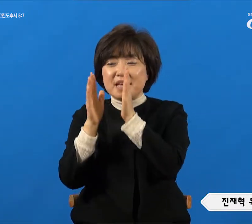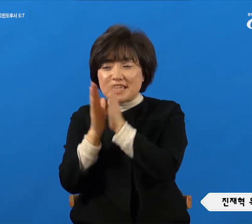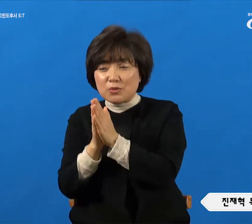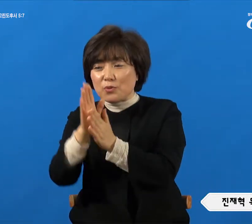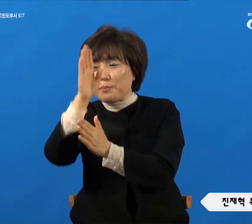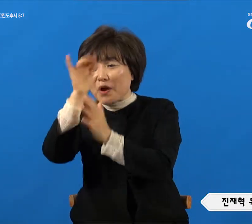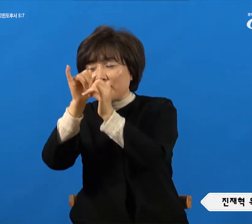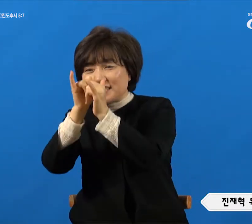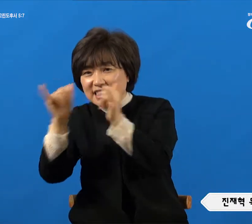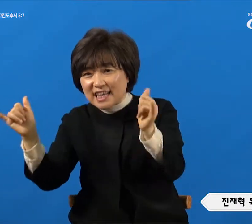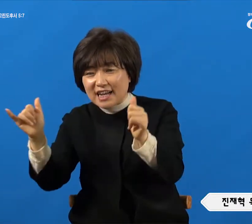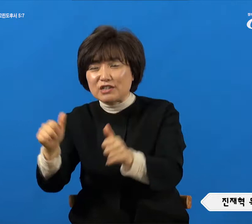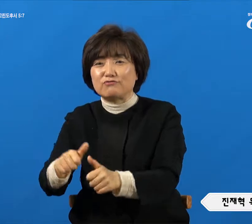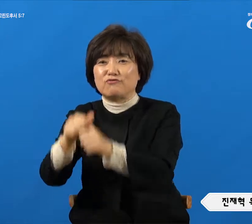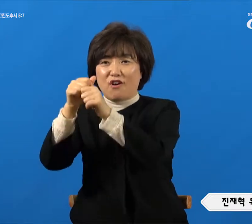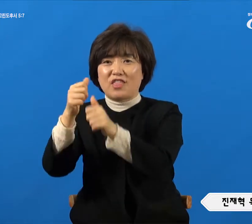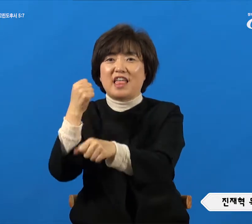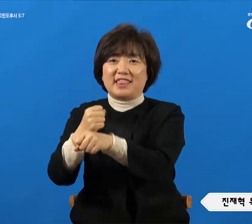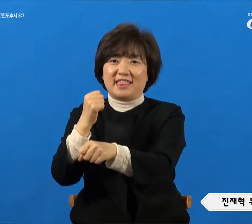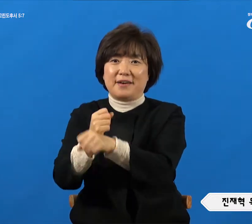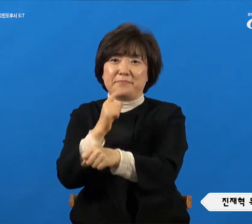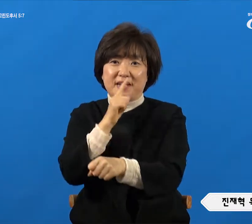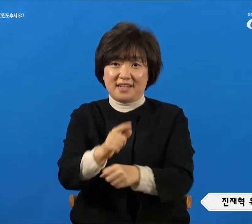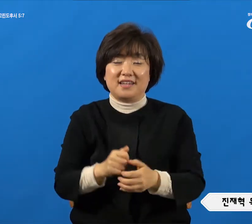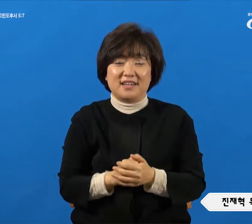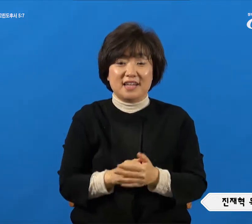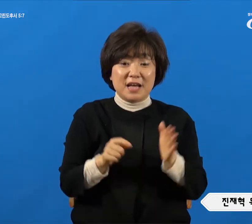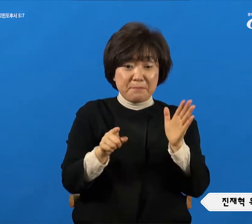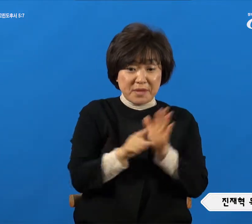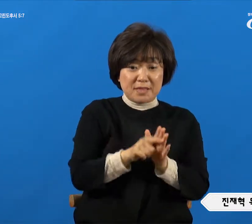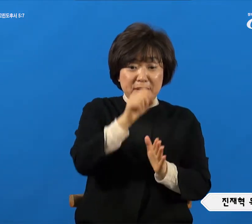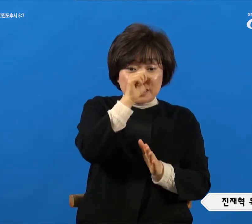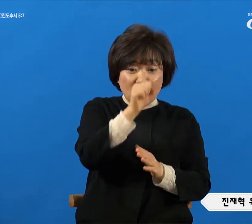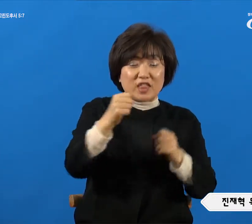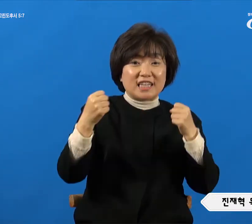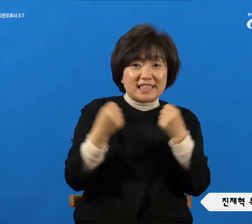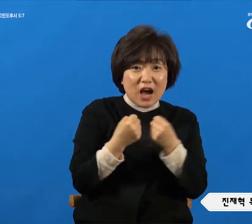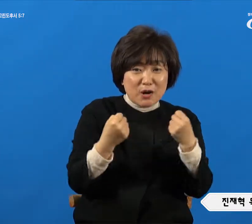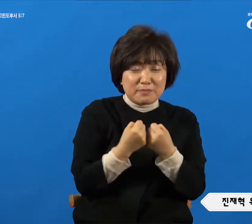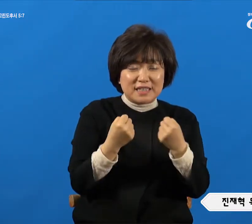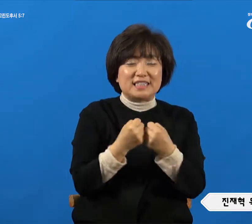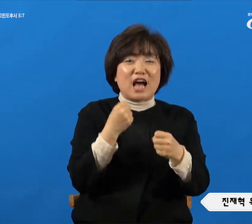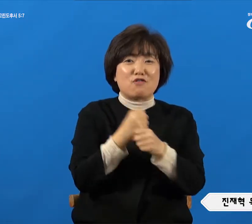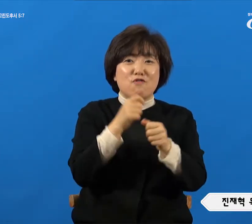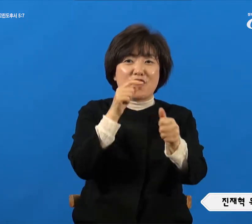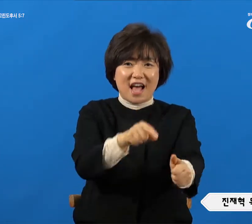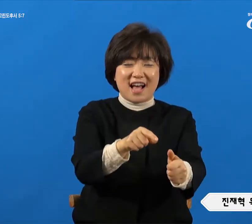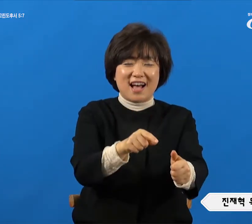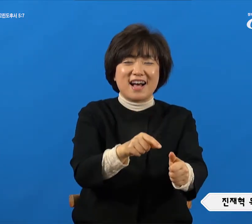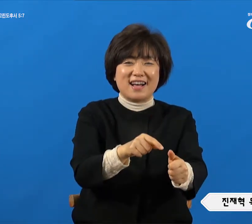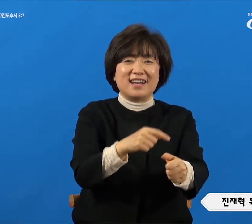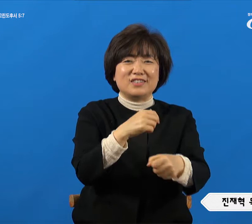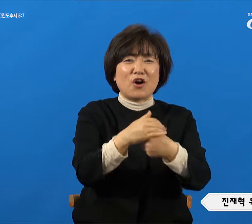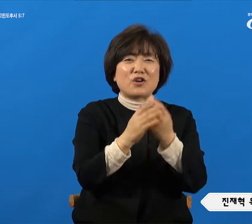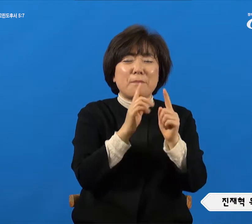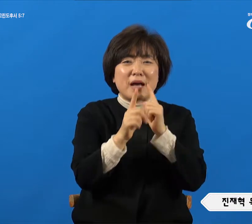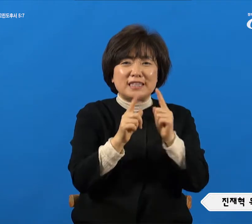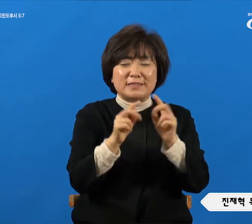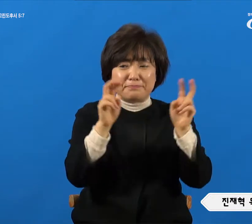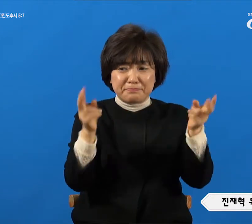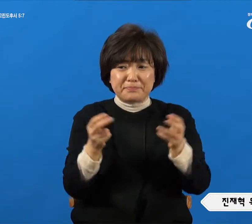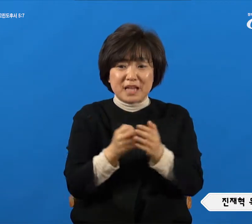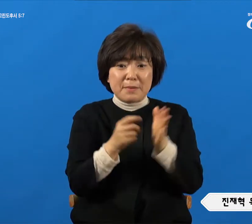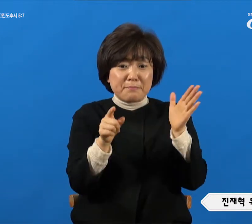기도는 병든 자를 구원한다고 말씀합니다. 믿음의 선한 싸움을 싸우라고 말씀합니다.